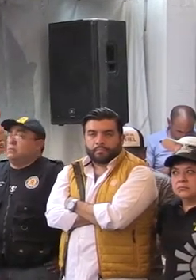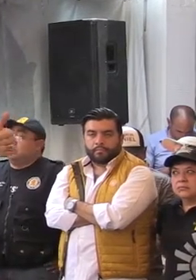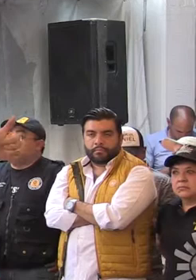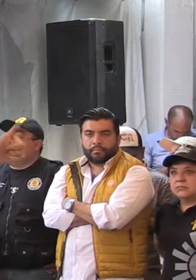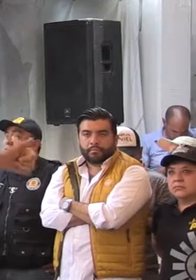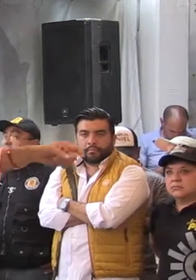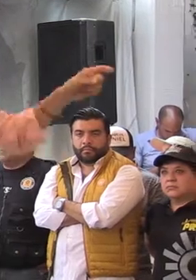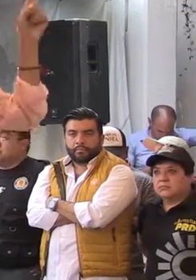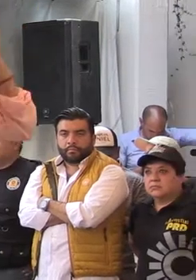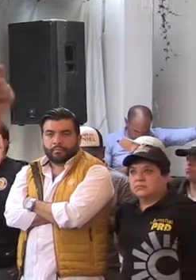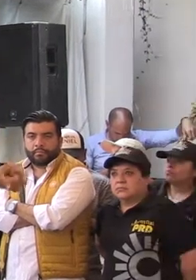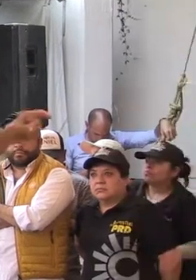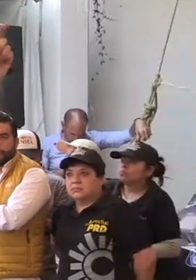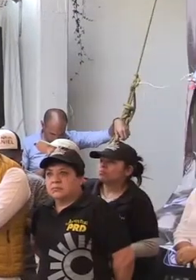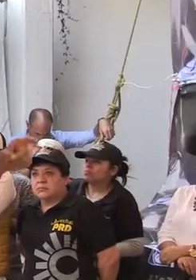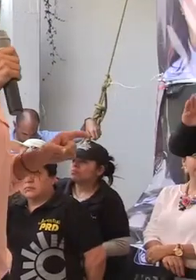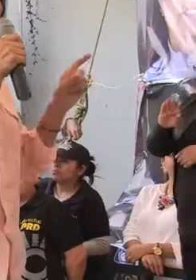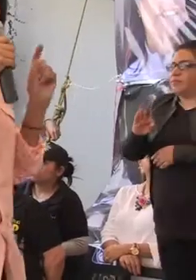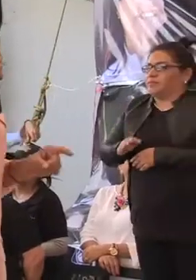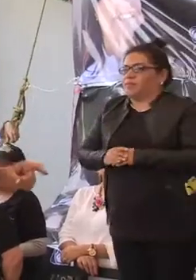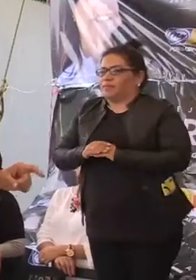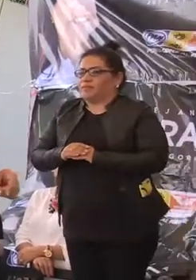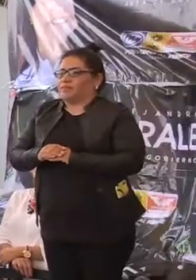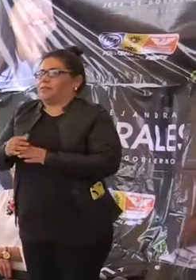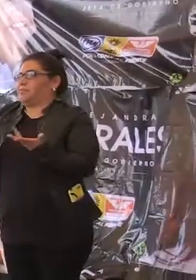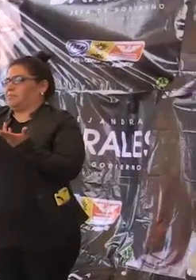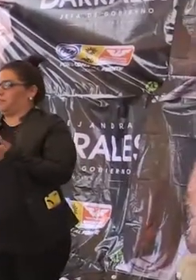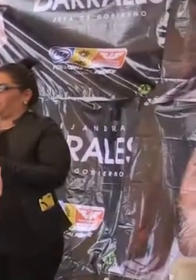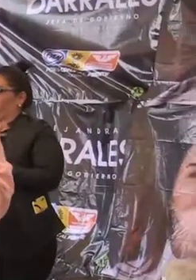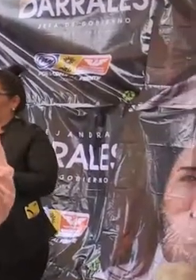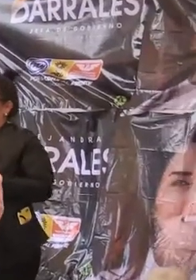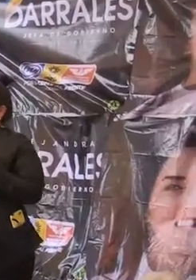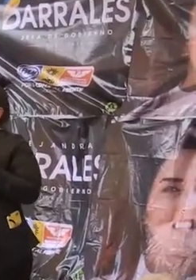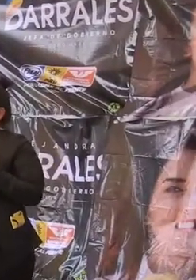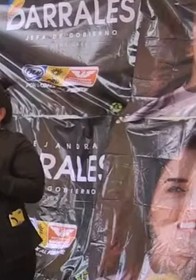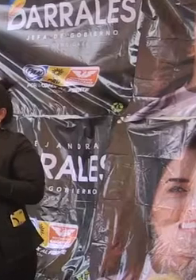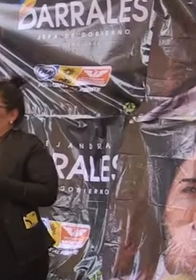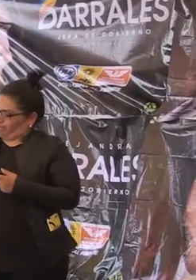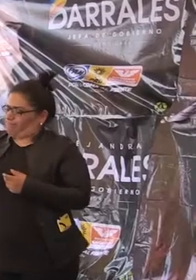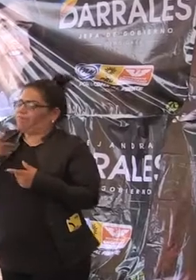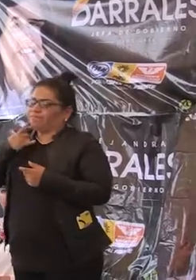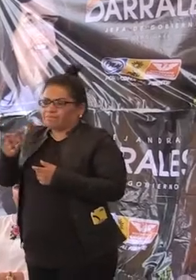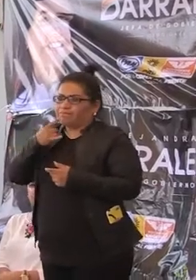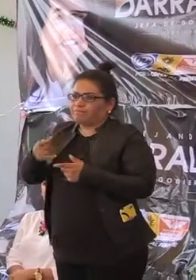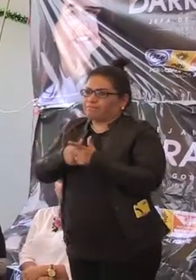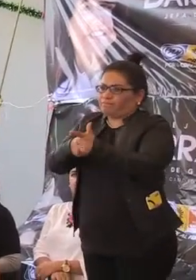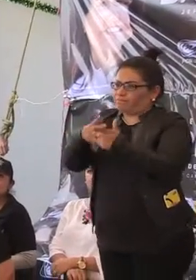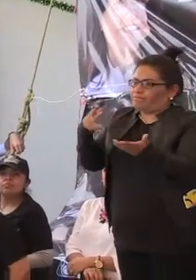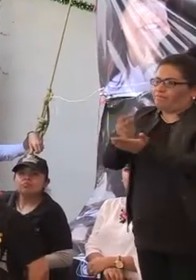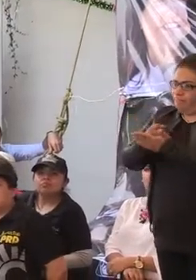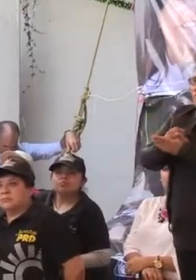convencida que sí se puede, y como todo lo que he hecho en mi vida, me voy a morir en la raya para